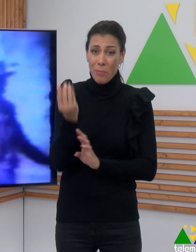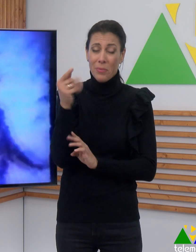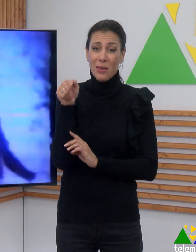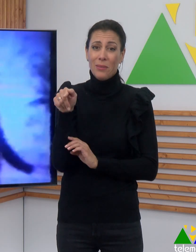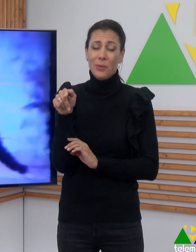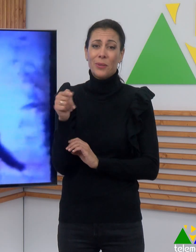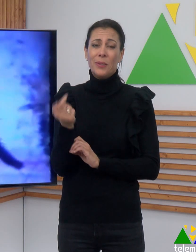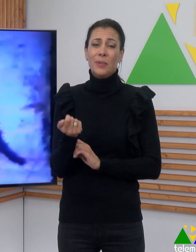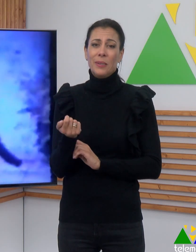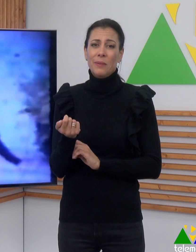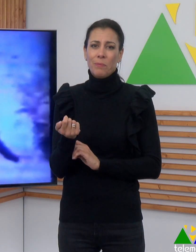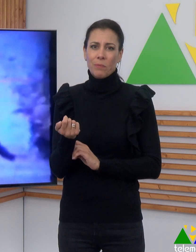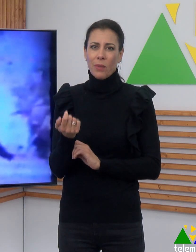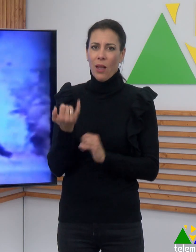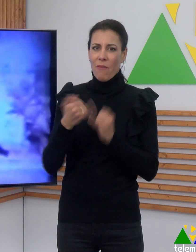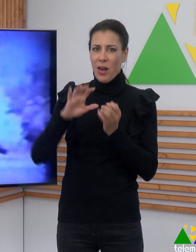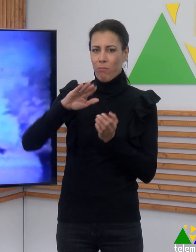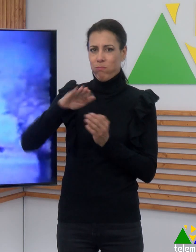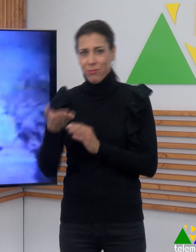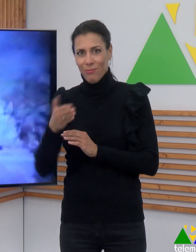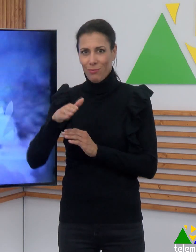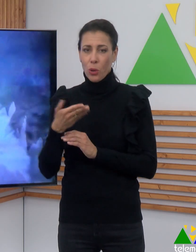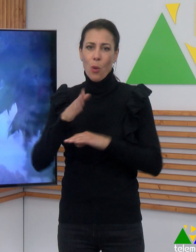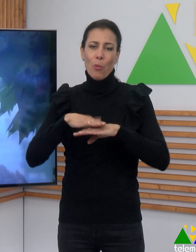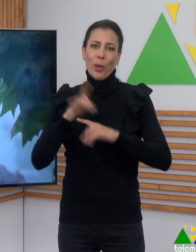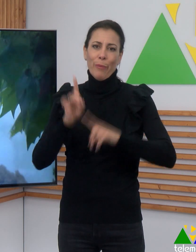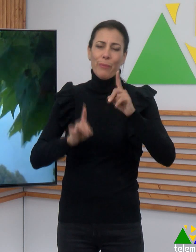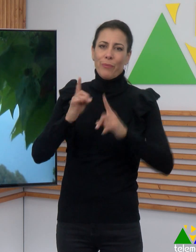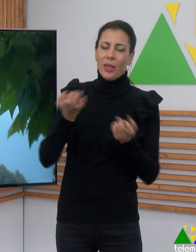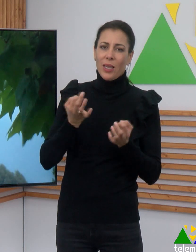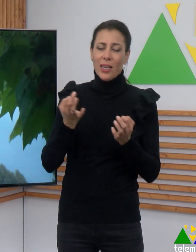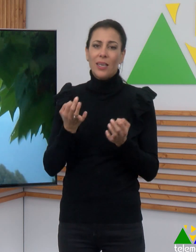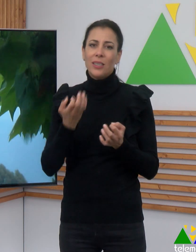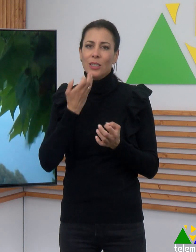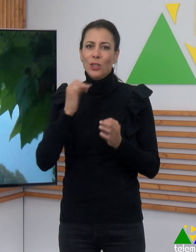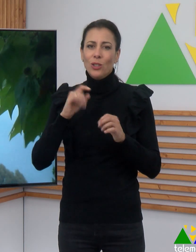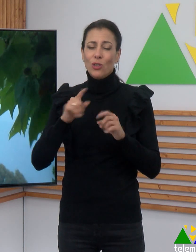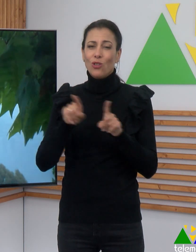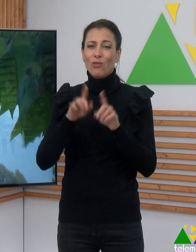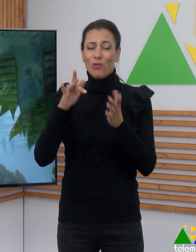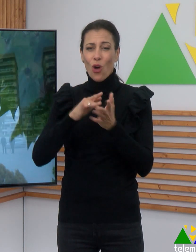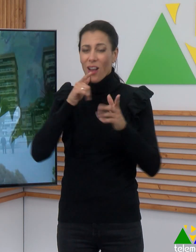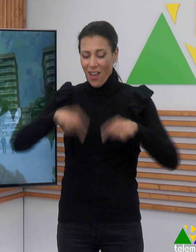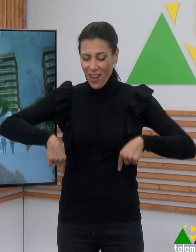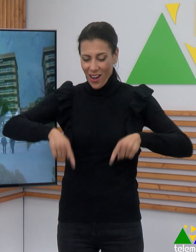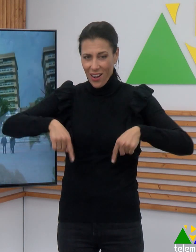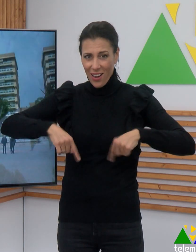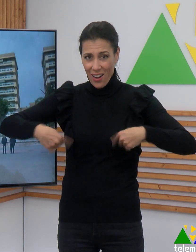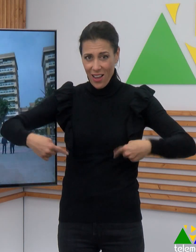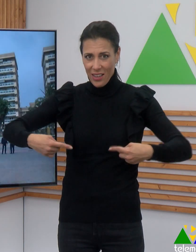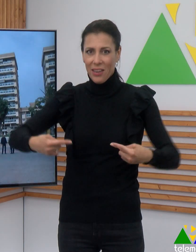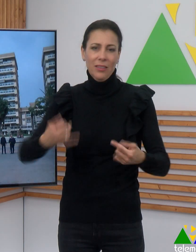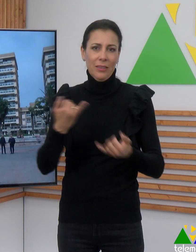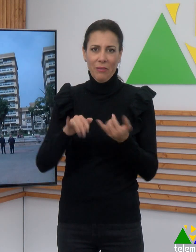el tranvía descarrilaba, porque de vez en cuando se llevaban los raíles del tranvía, y se